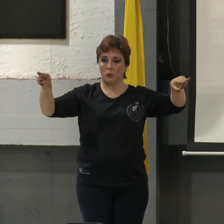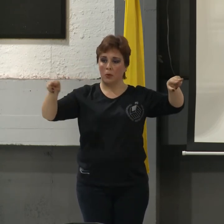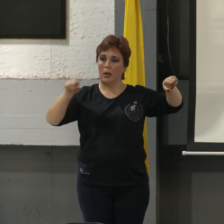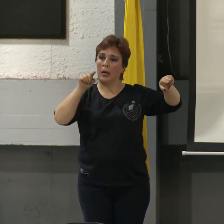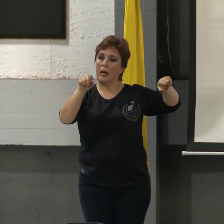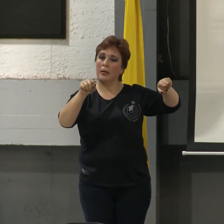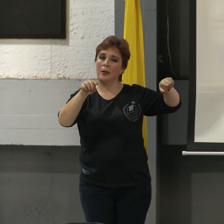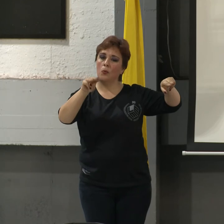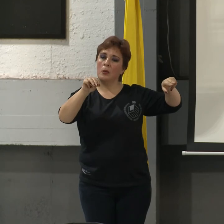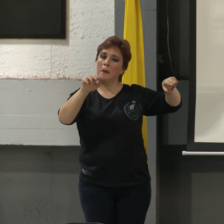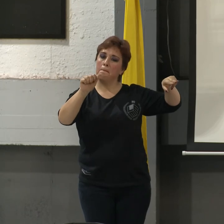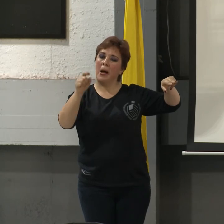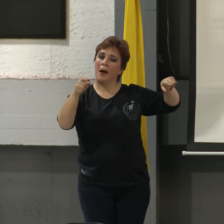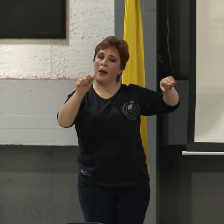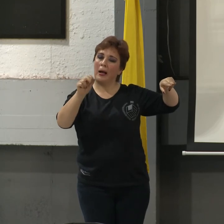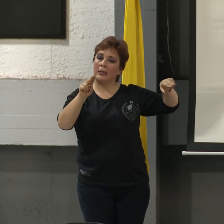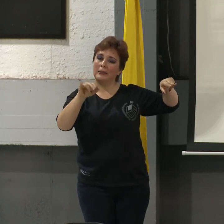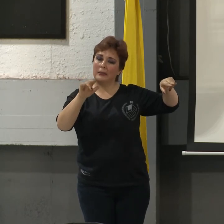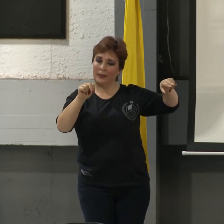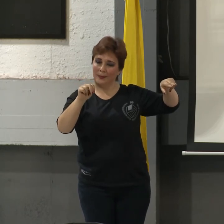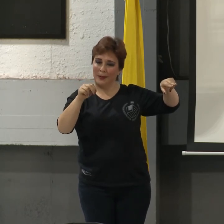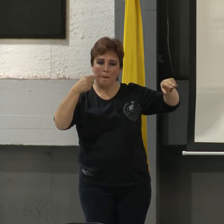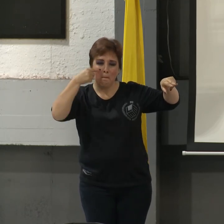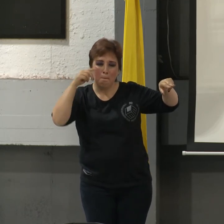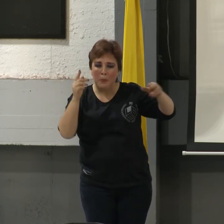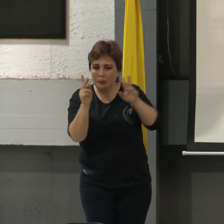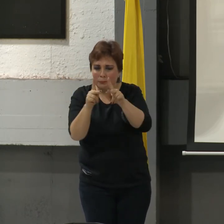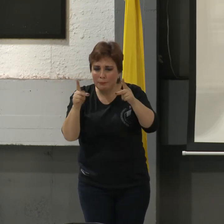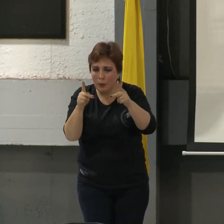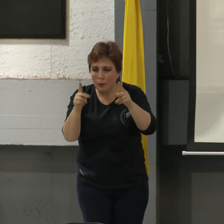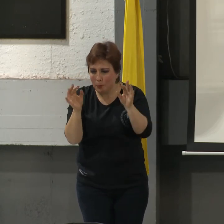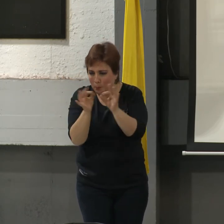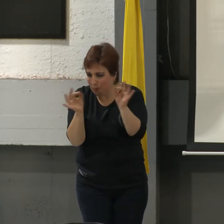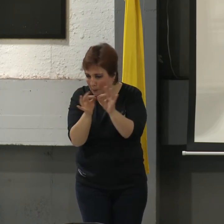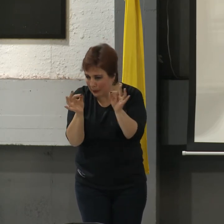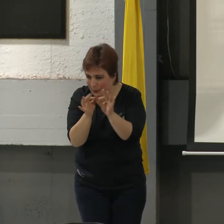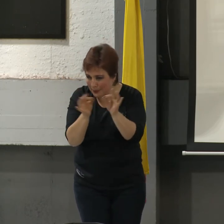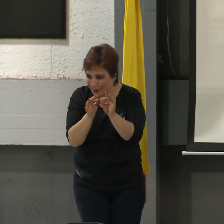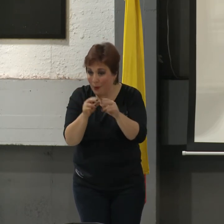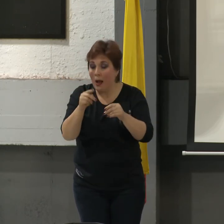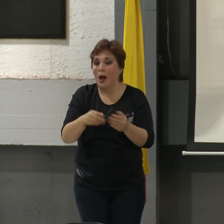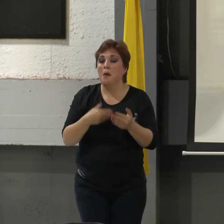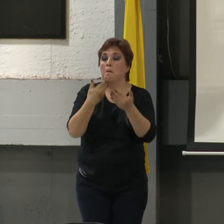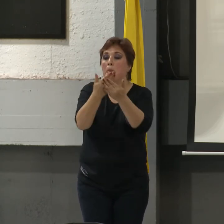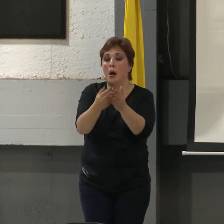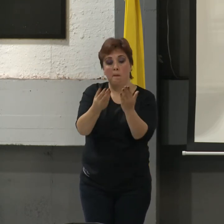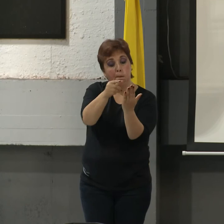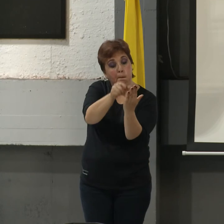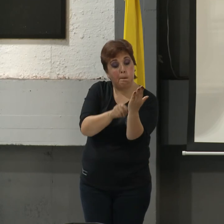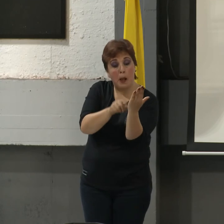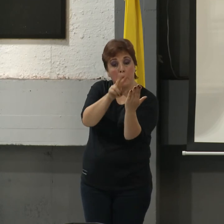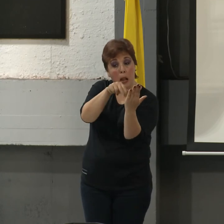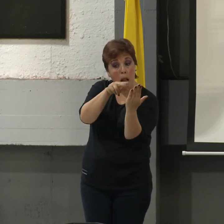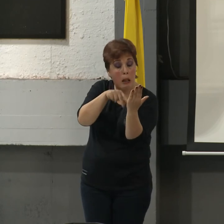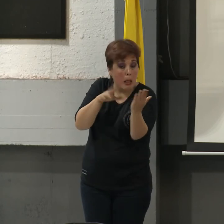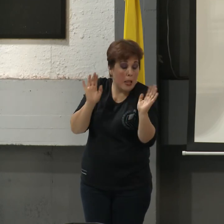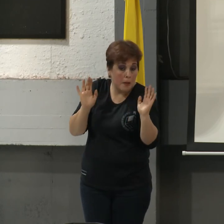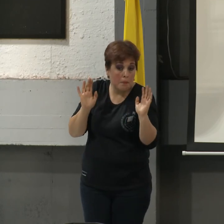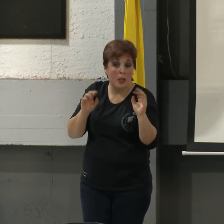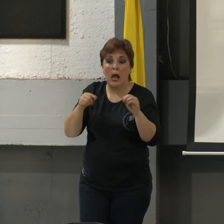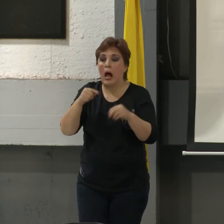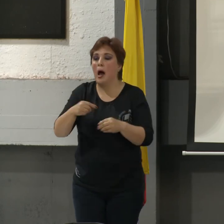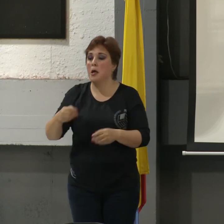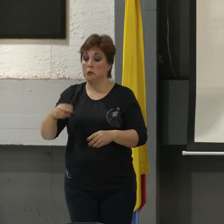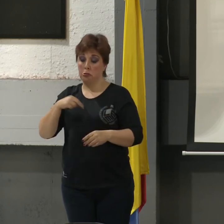que tiene como objetivo la difusión de las actividades de docencia extensión e investigación de estudiantes egresados y